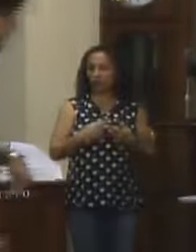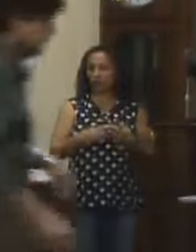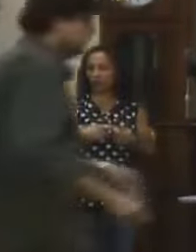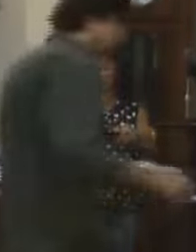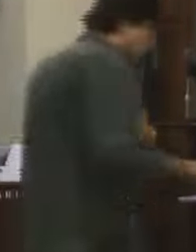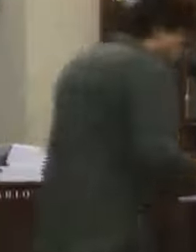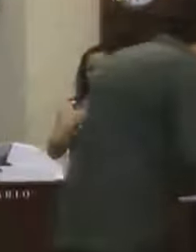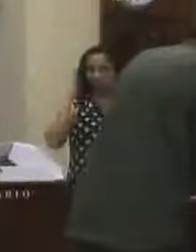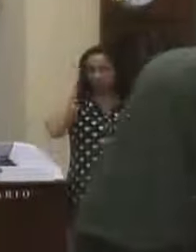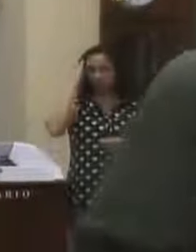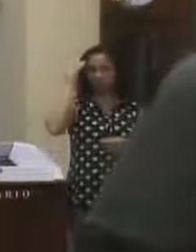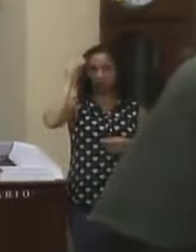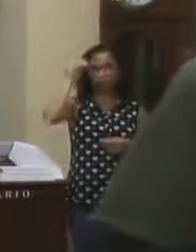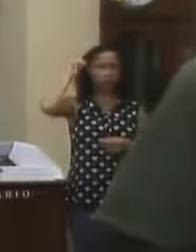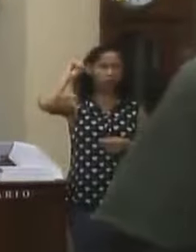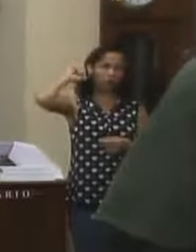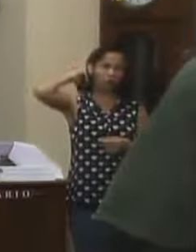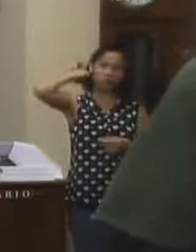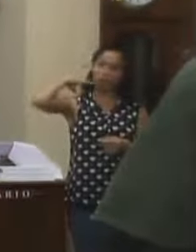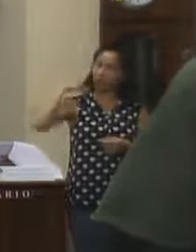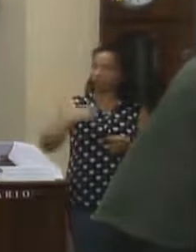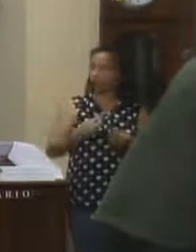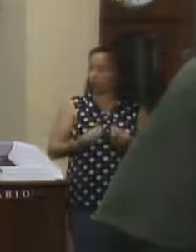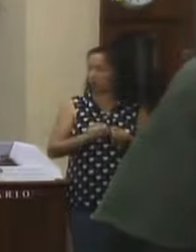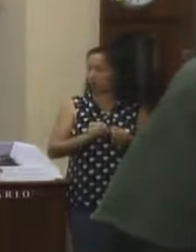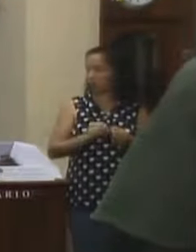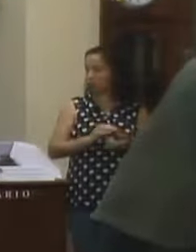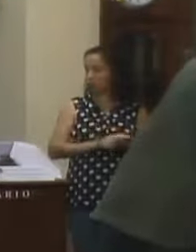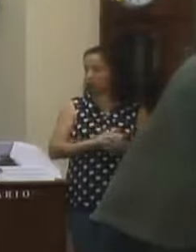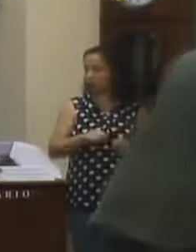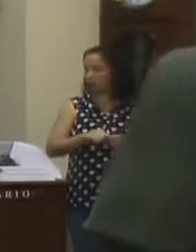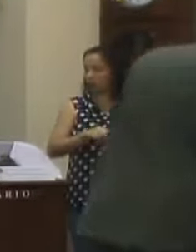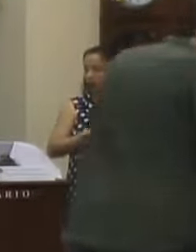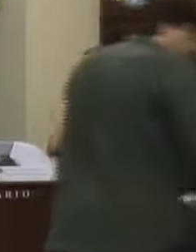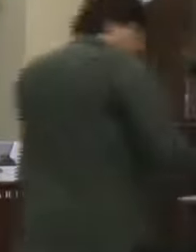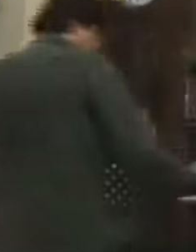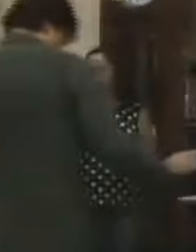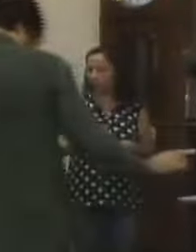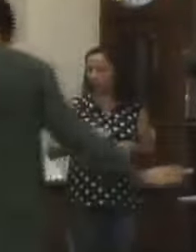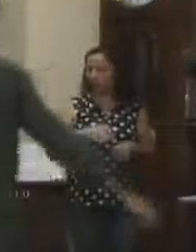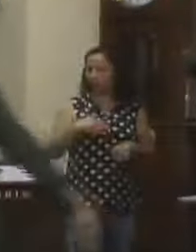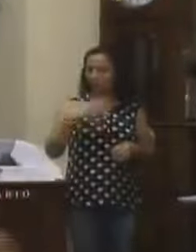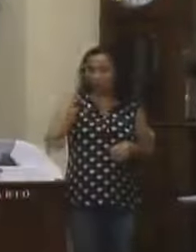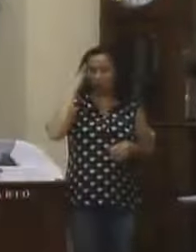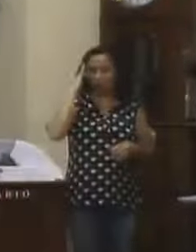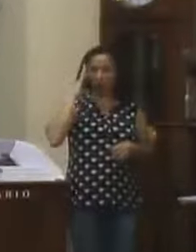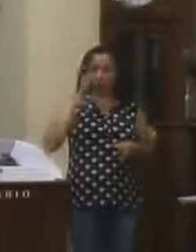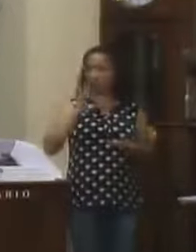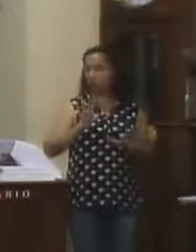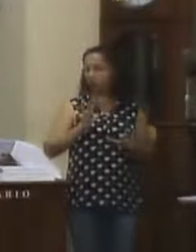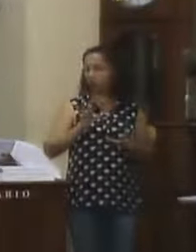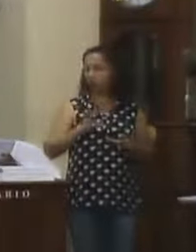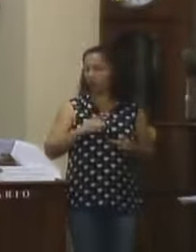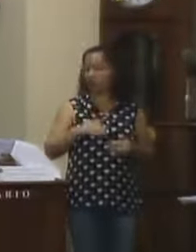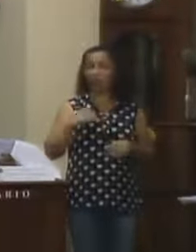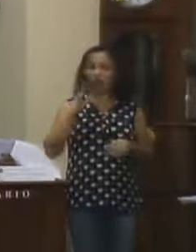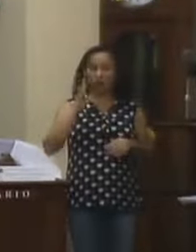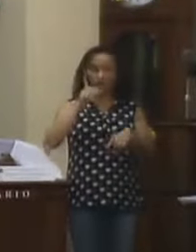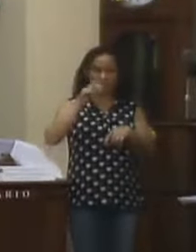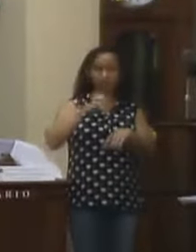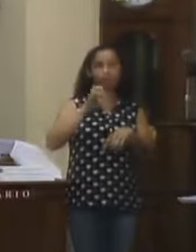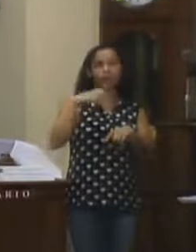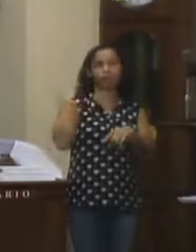desta lei. Deixa consignada a relevância da proposta, sendo a mesma louvável e merecedora de elogios. Entretanto, apesar de importante criação de